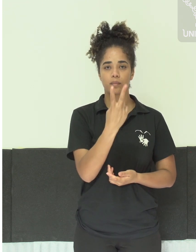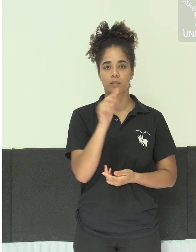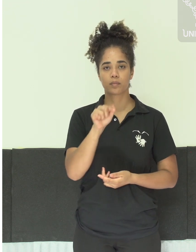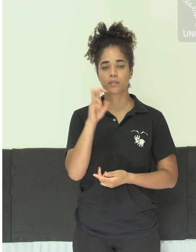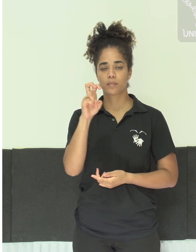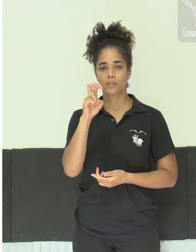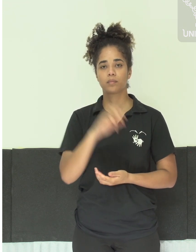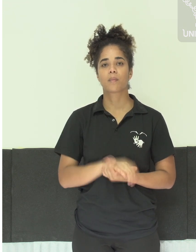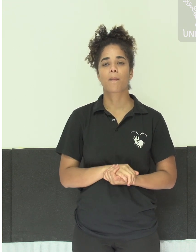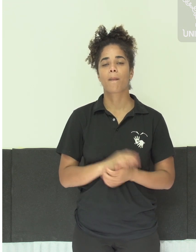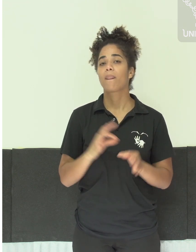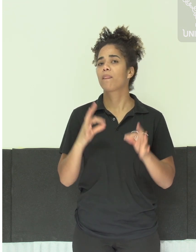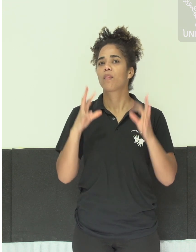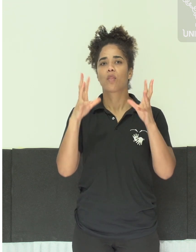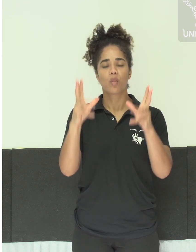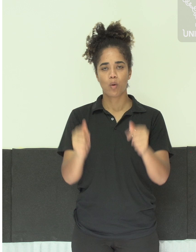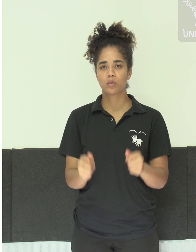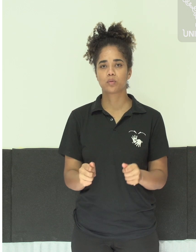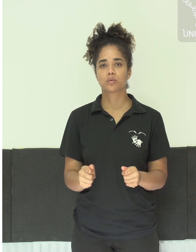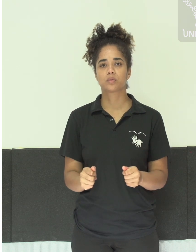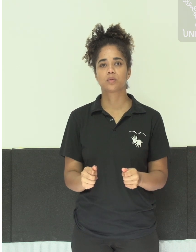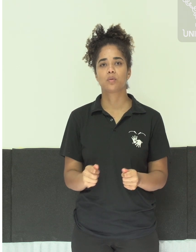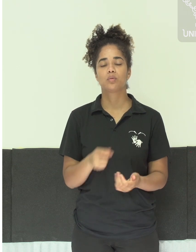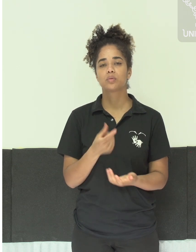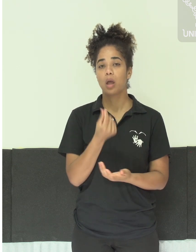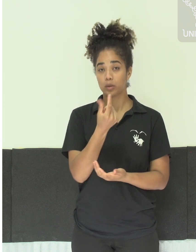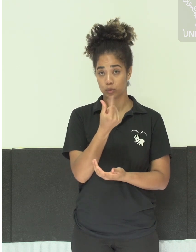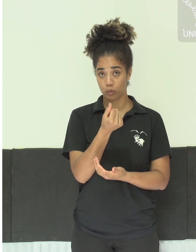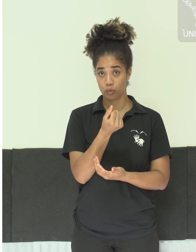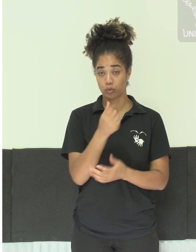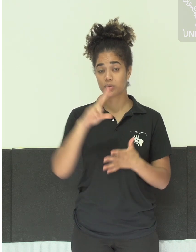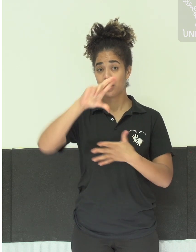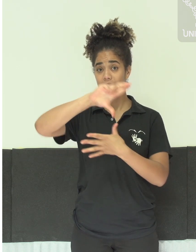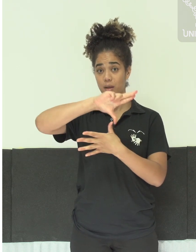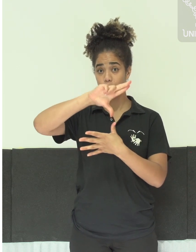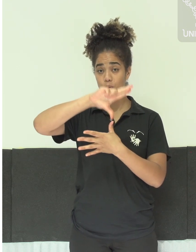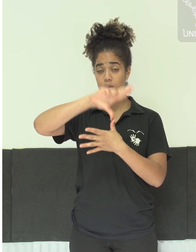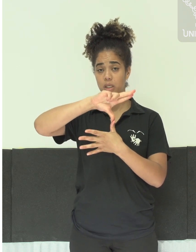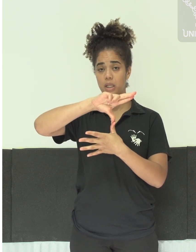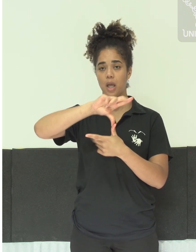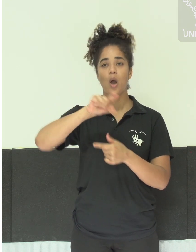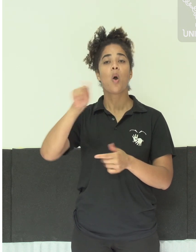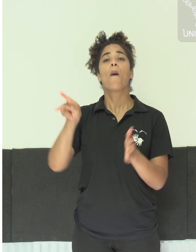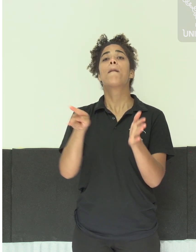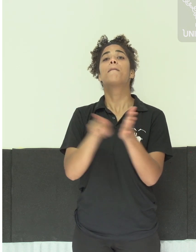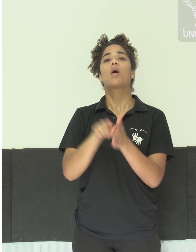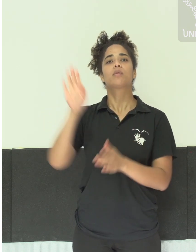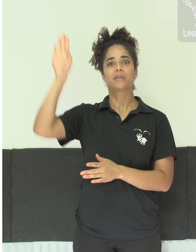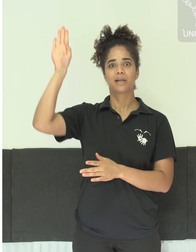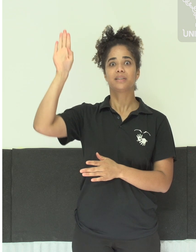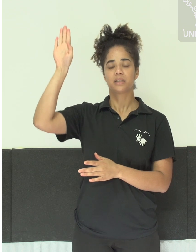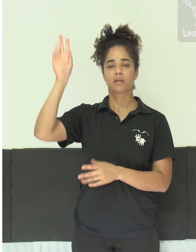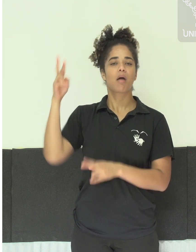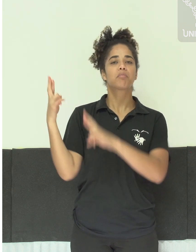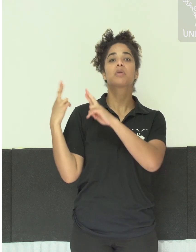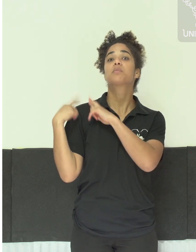Todos os custos referentes ao translado até a UNILA são de inteira responsabilidade do candidato selecionado, não